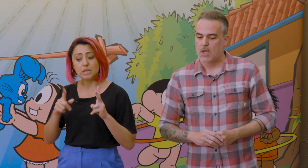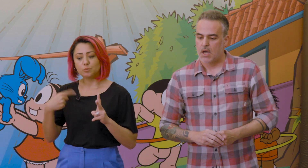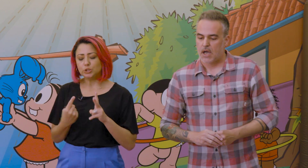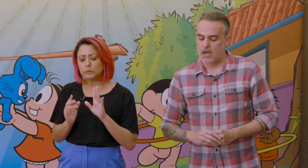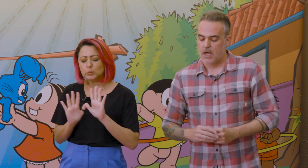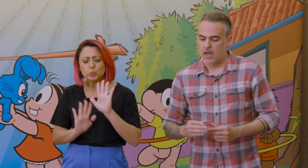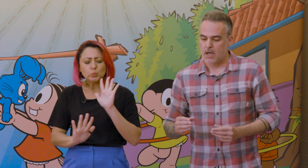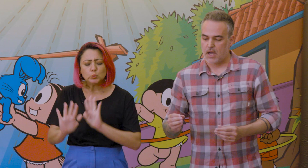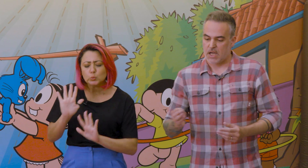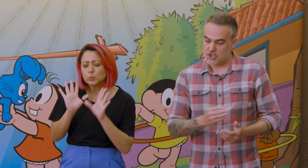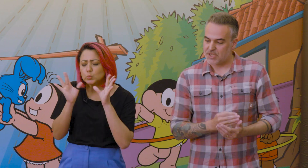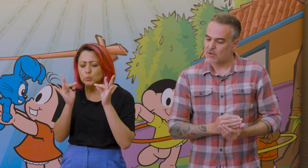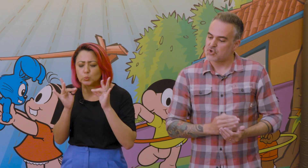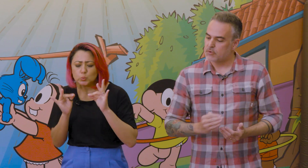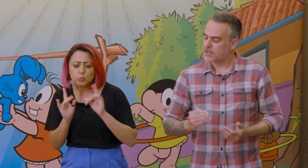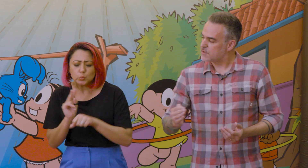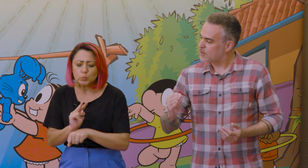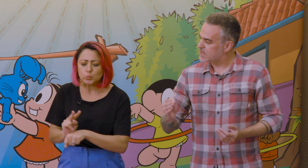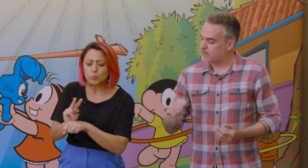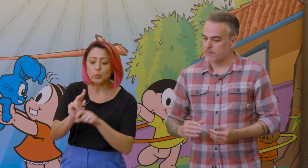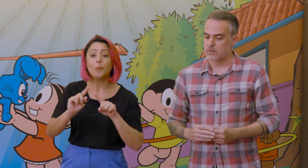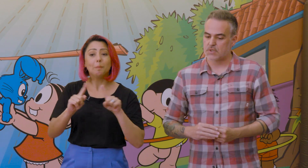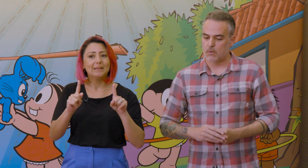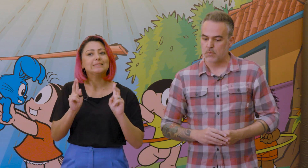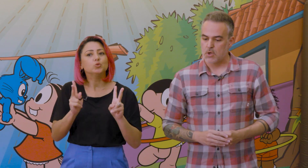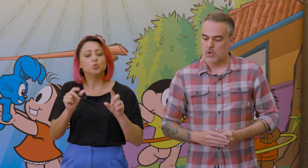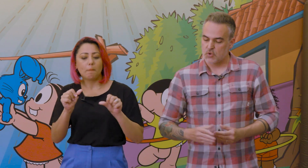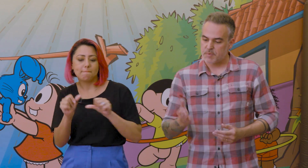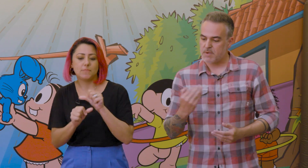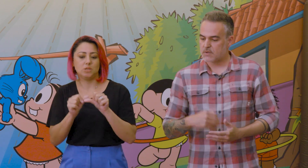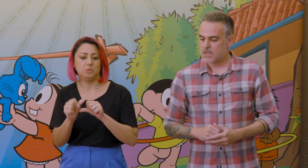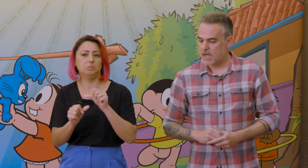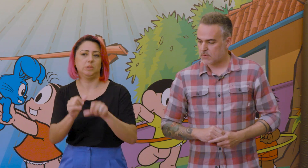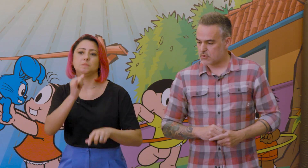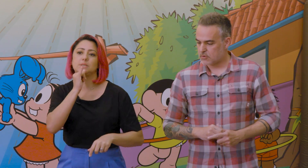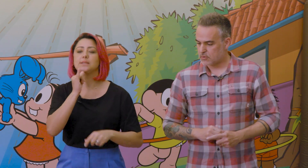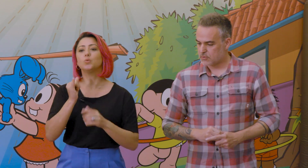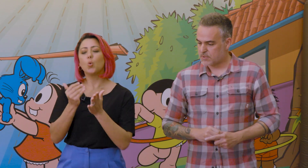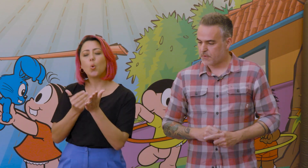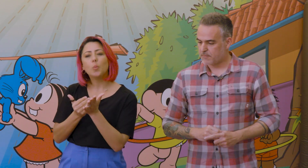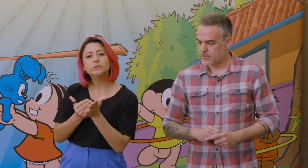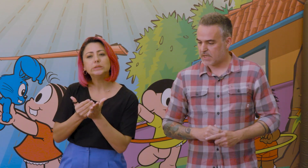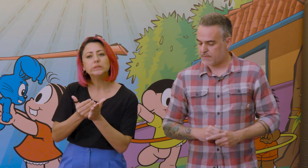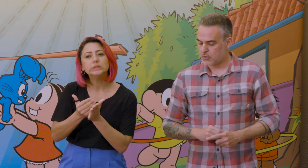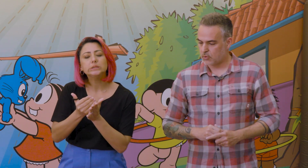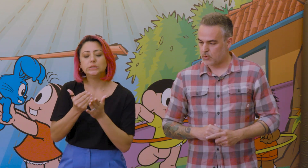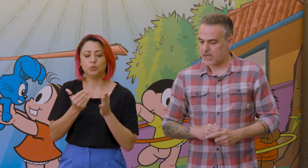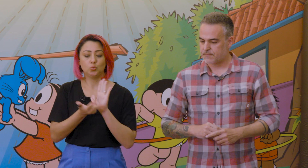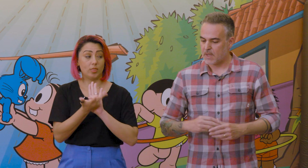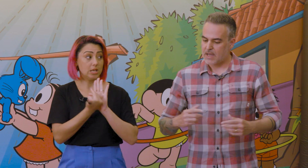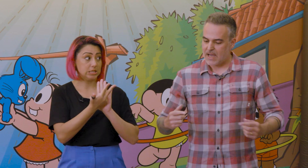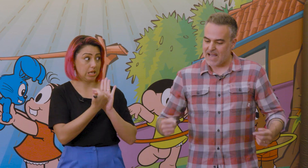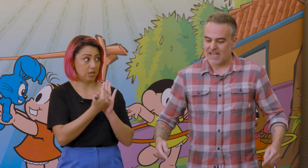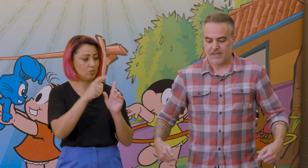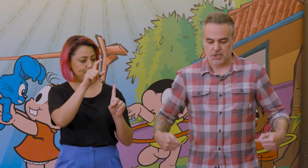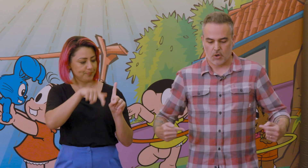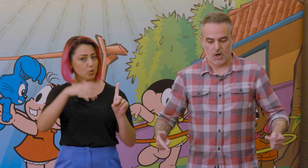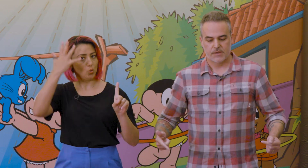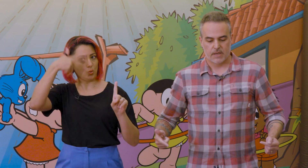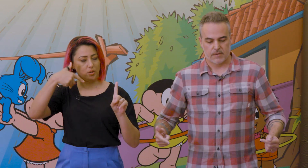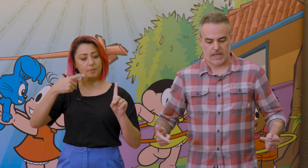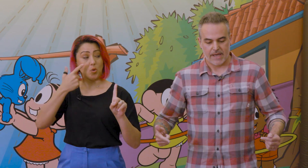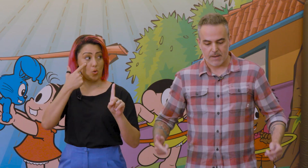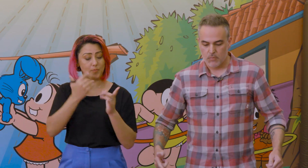cuidado, a gente ainda continua em transformação e evolução. Nos primeiros anos do desenvolvimento gráfico do Luca, a cadeira